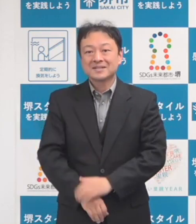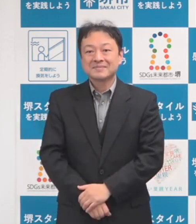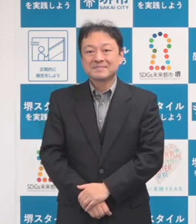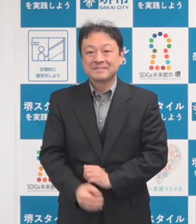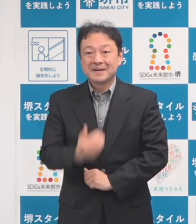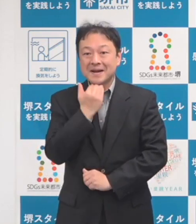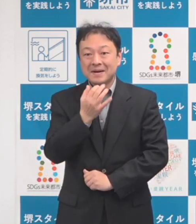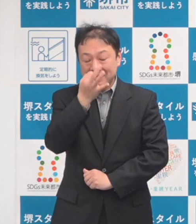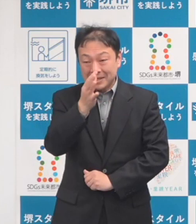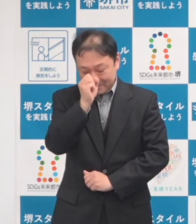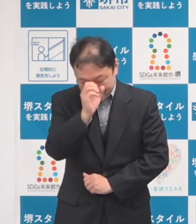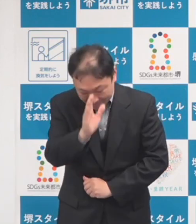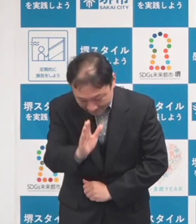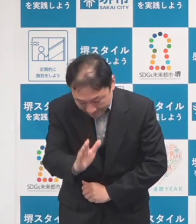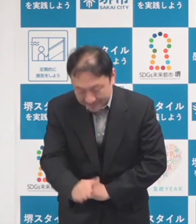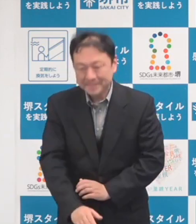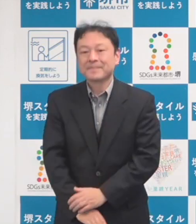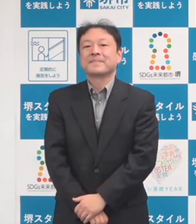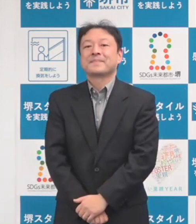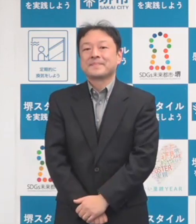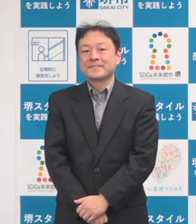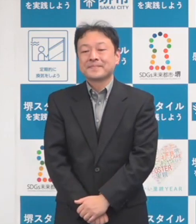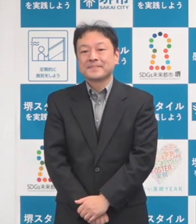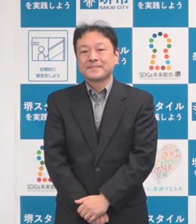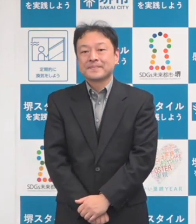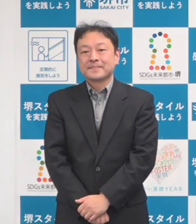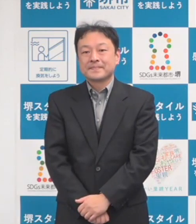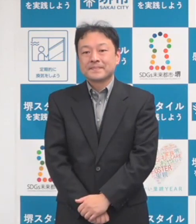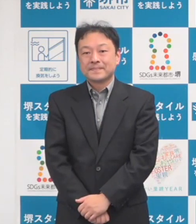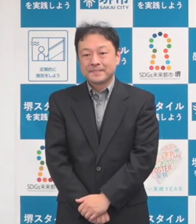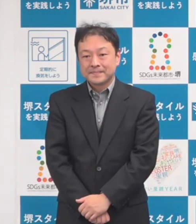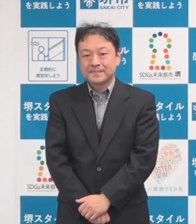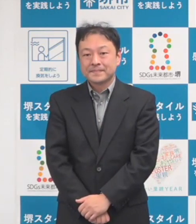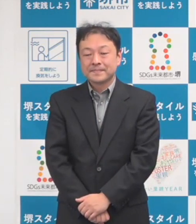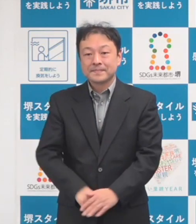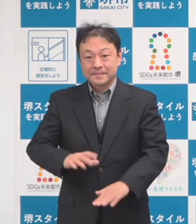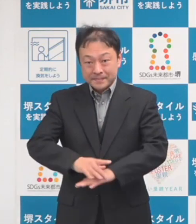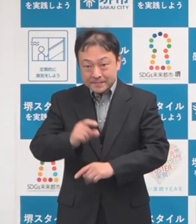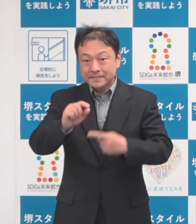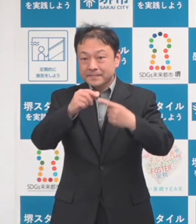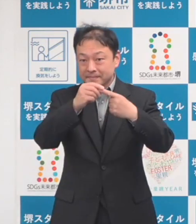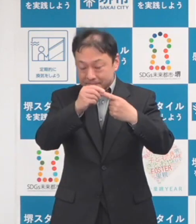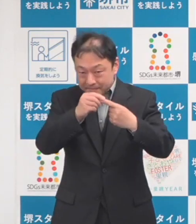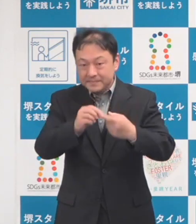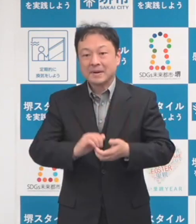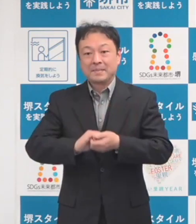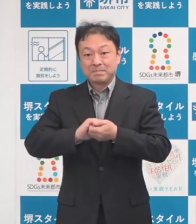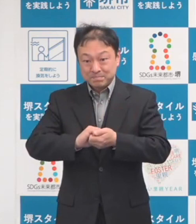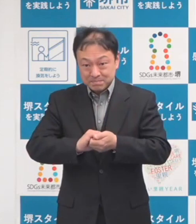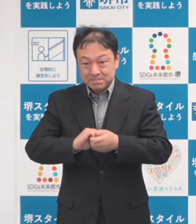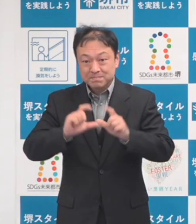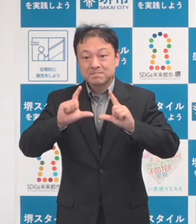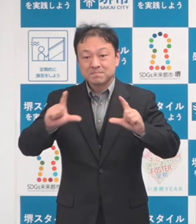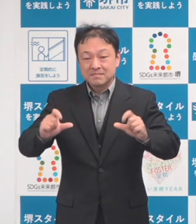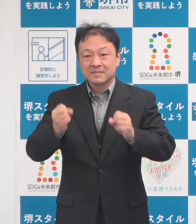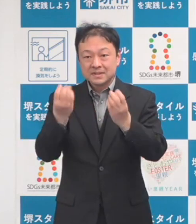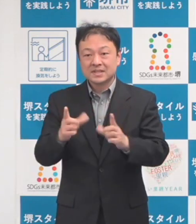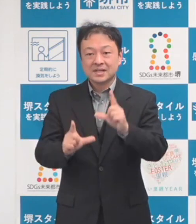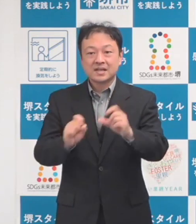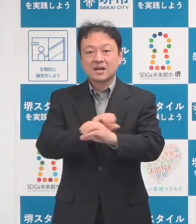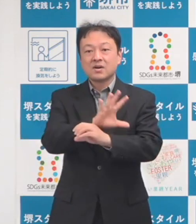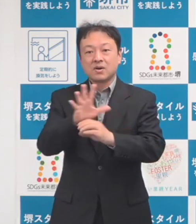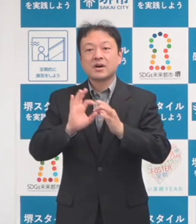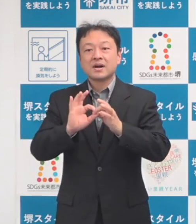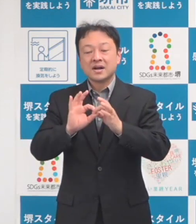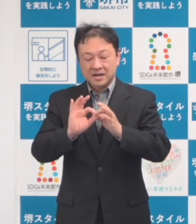。よろしくお願いします。はい、本日まず定例でご報告をさせていただいております新型コロナウイルス感染症